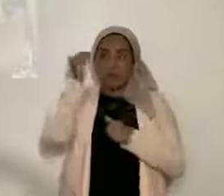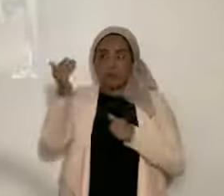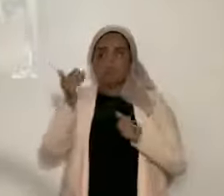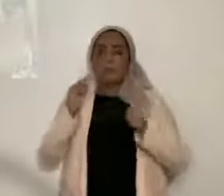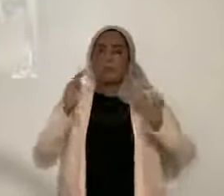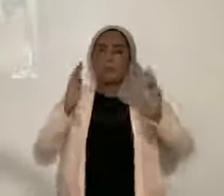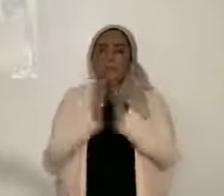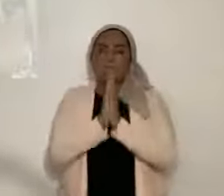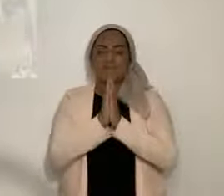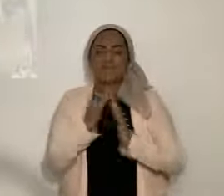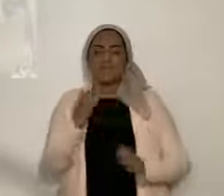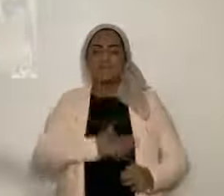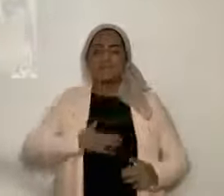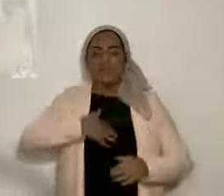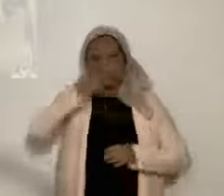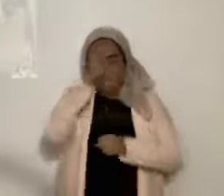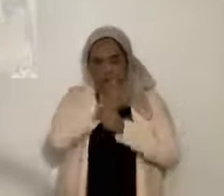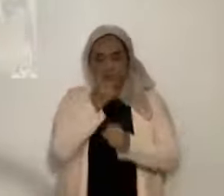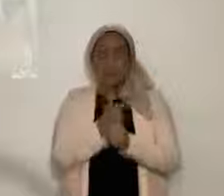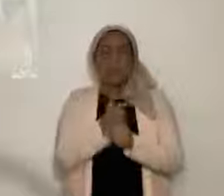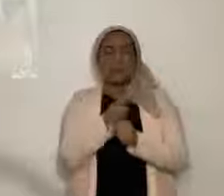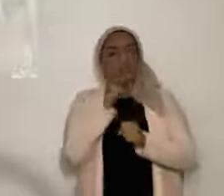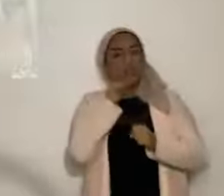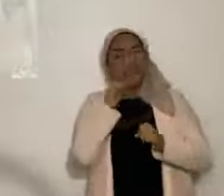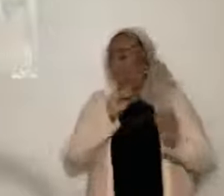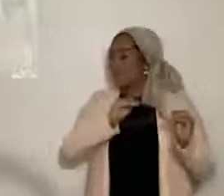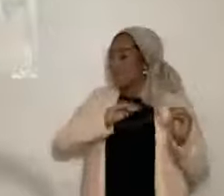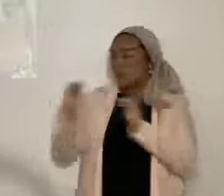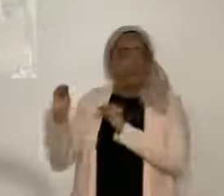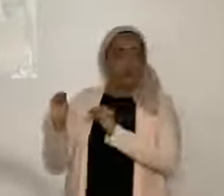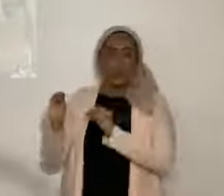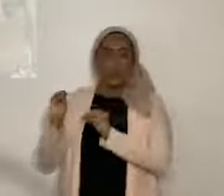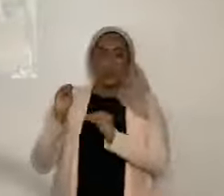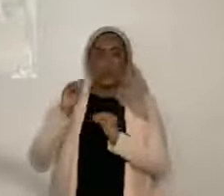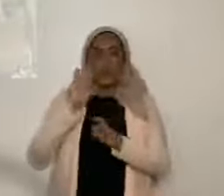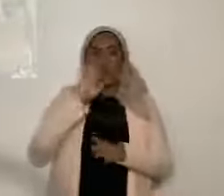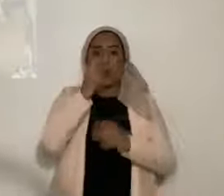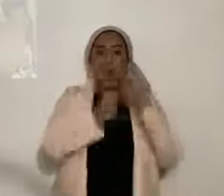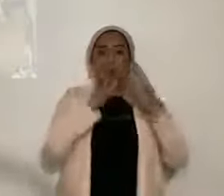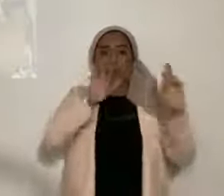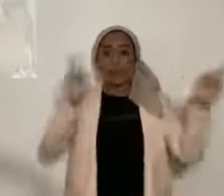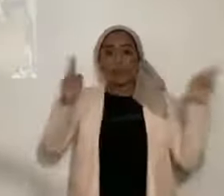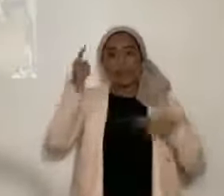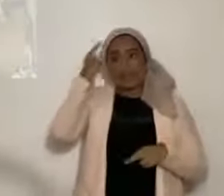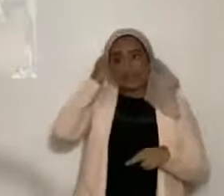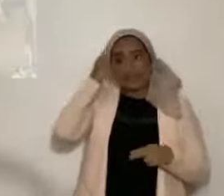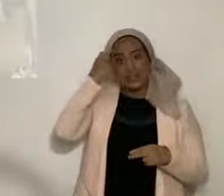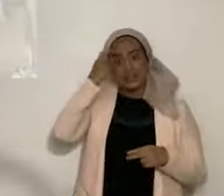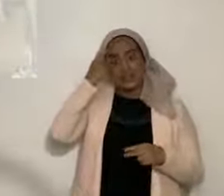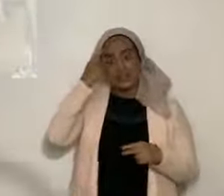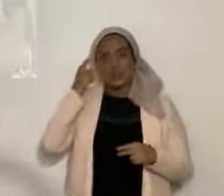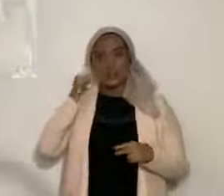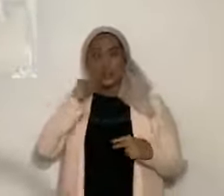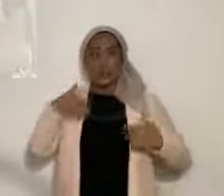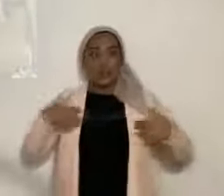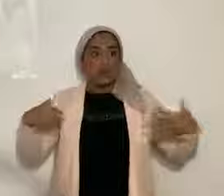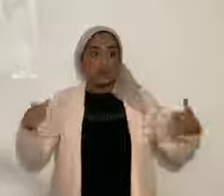hermanos, verso 2, que no os dejéis mover fácilmente de vuestro modo de pensar, ni os conturbéis ni